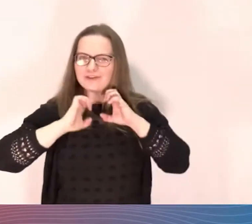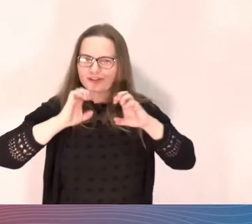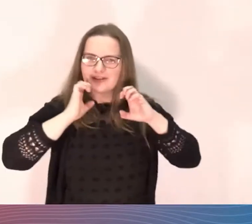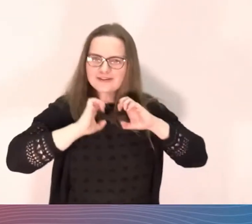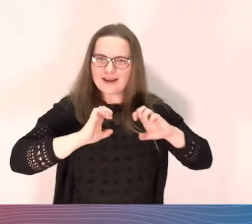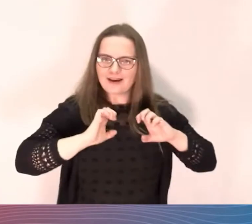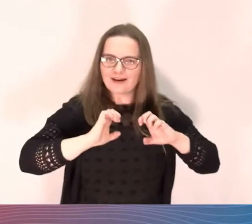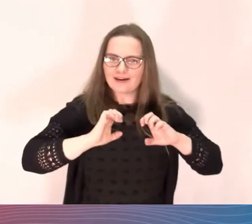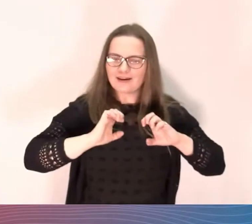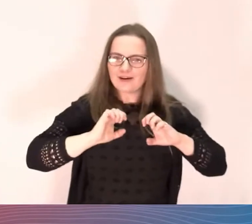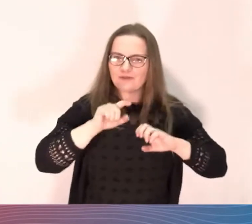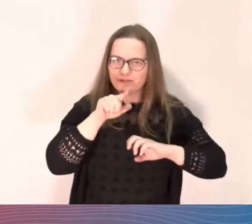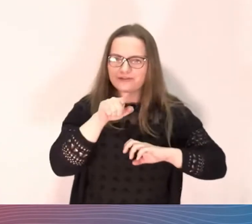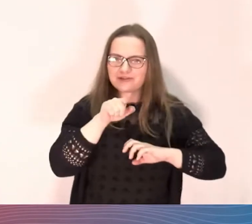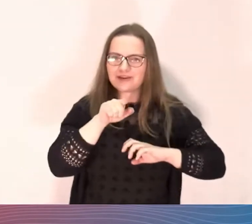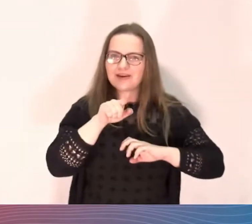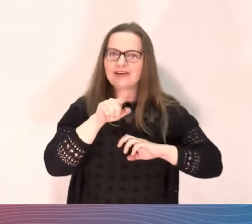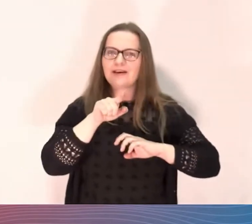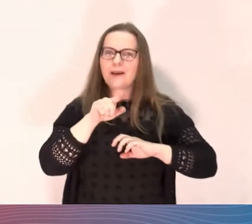Posso orar por você?